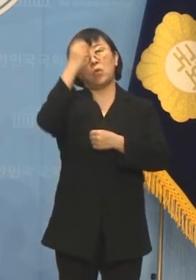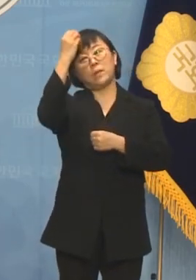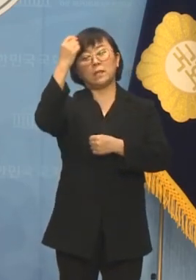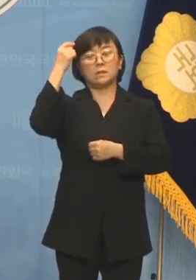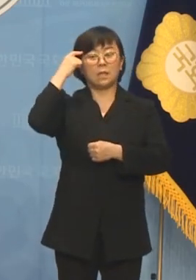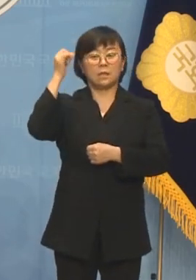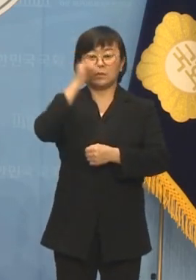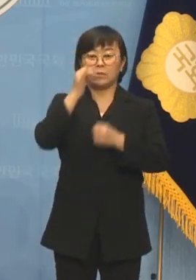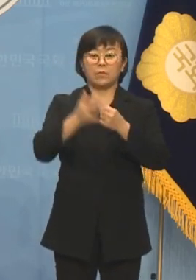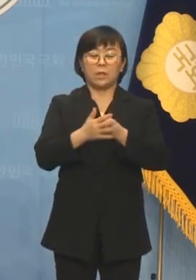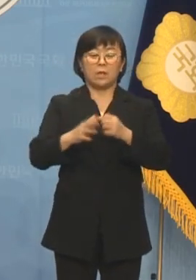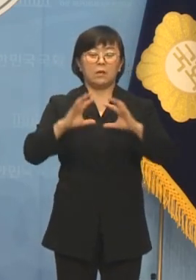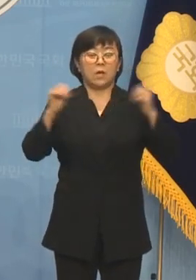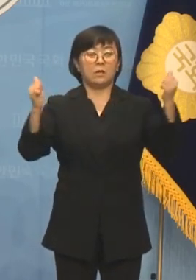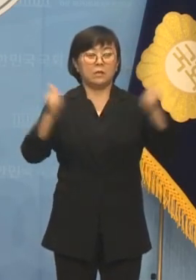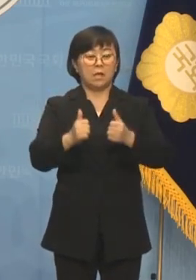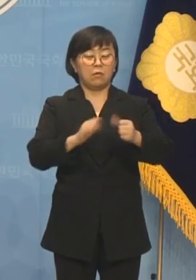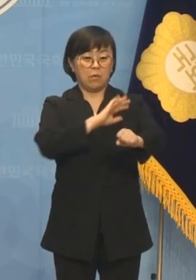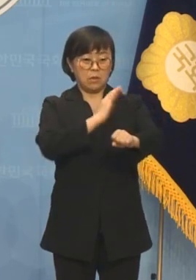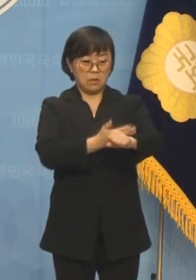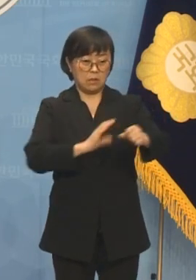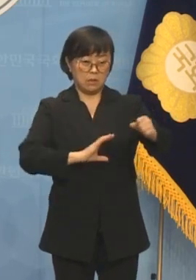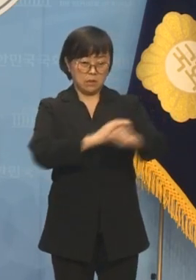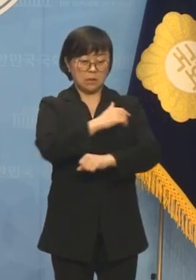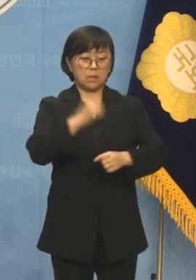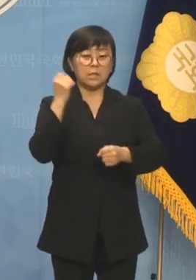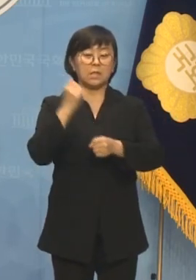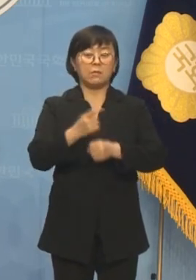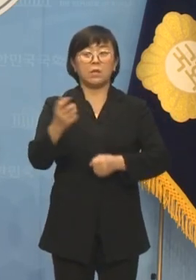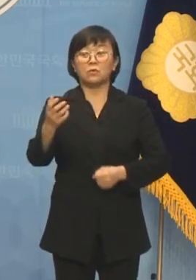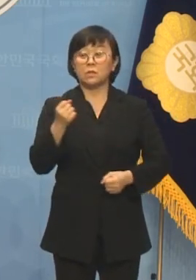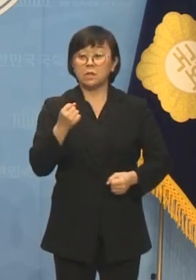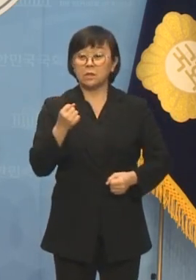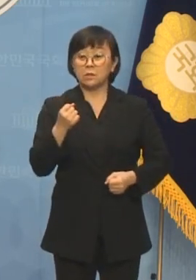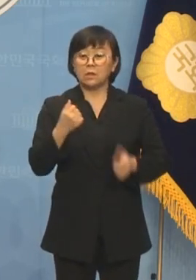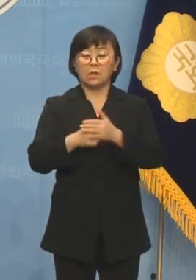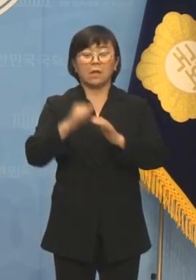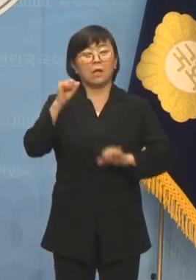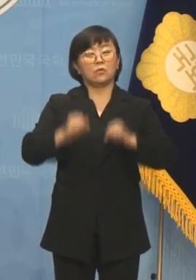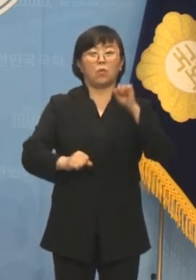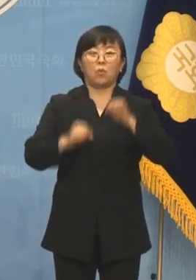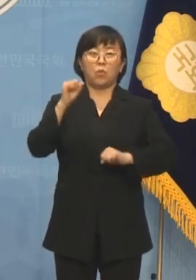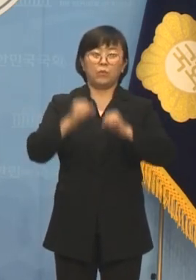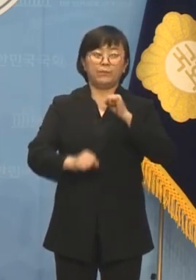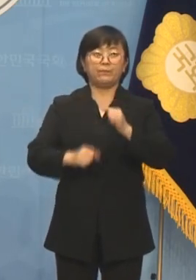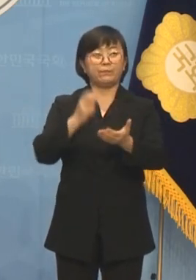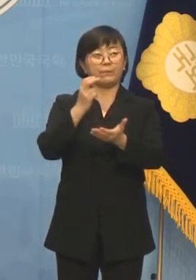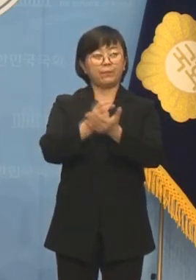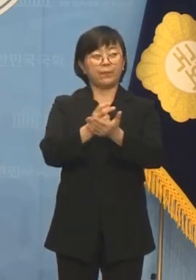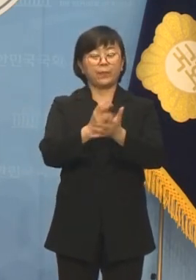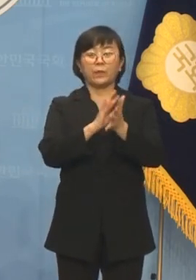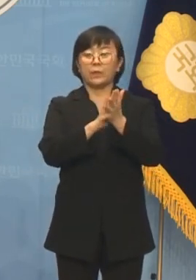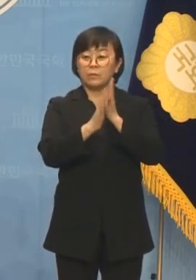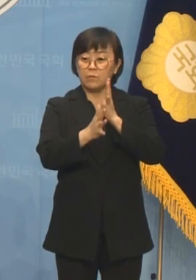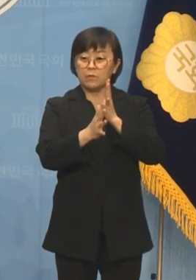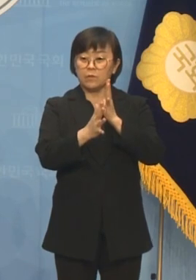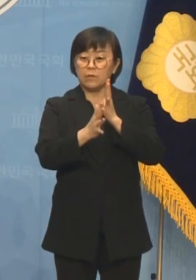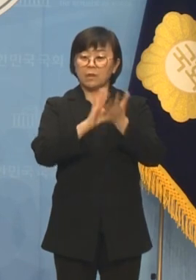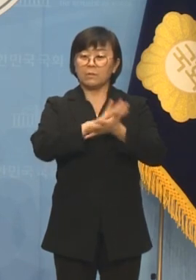생각으로 의외 권력을 이미 손에 것처럼 행사하면서 사법 질서를